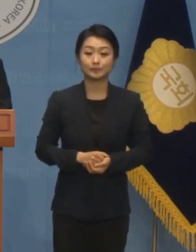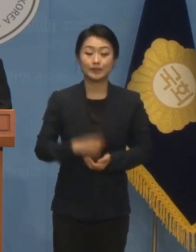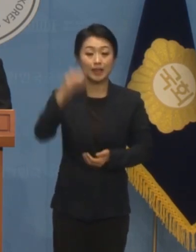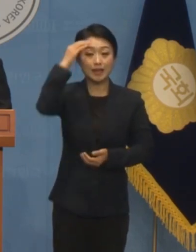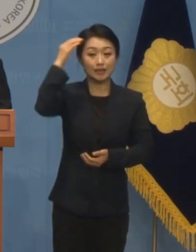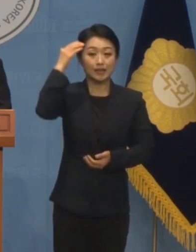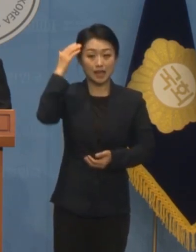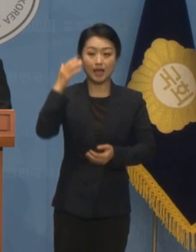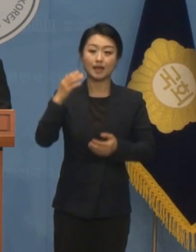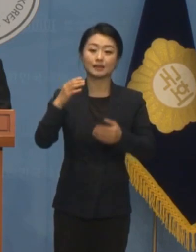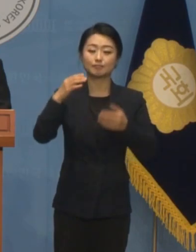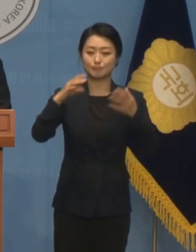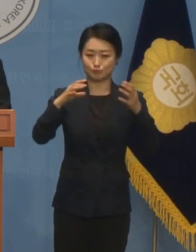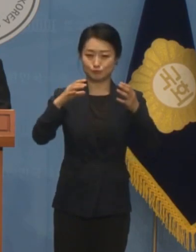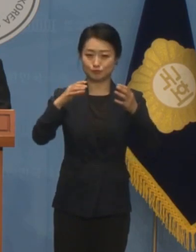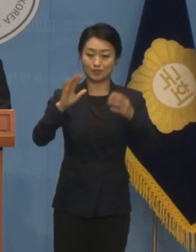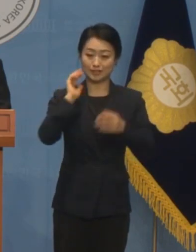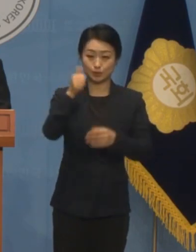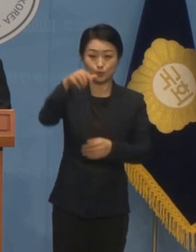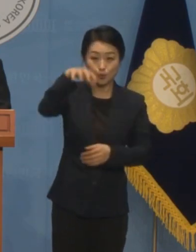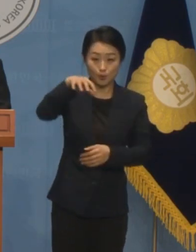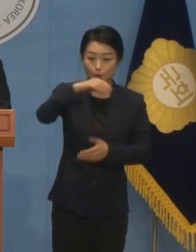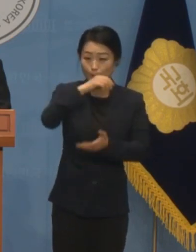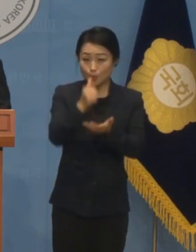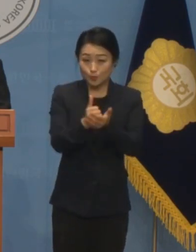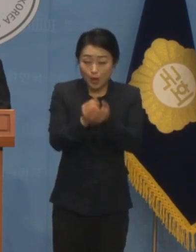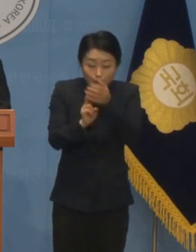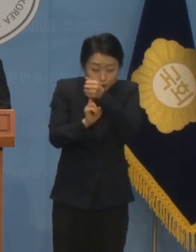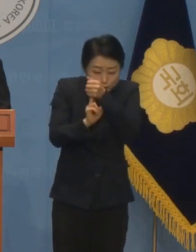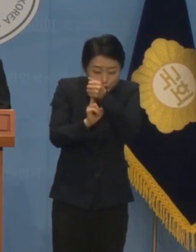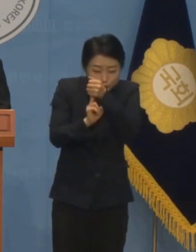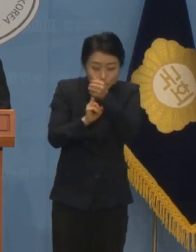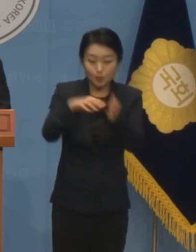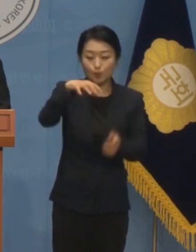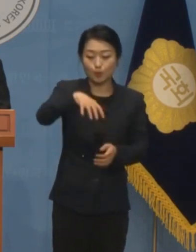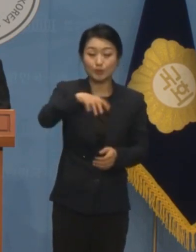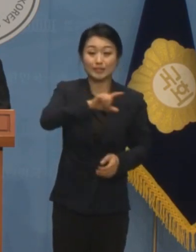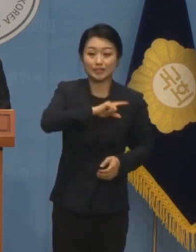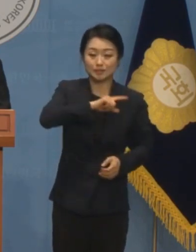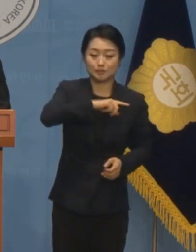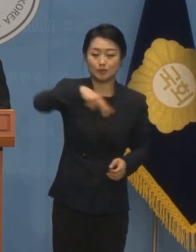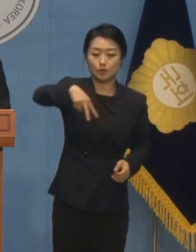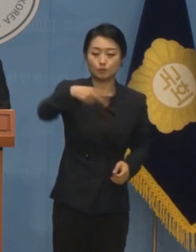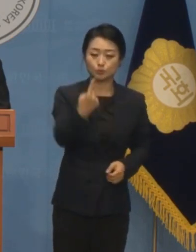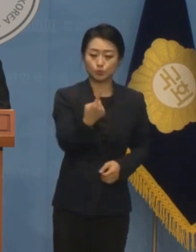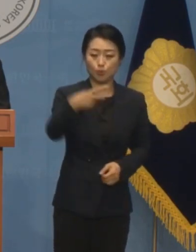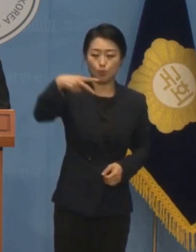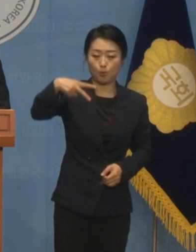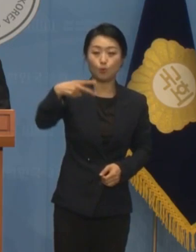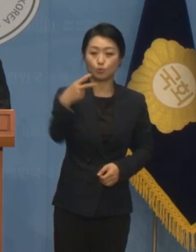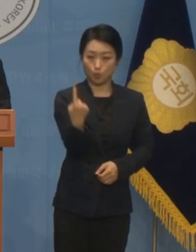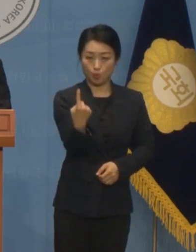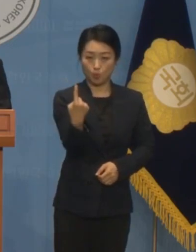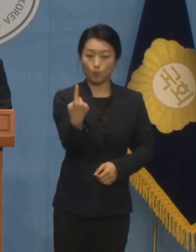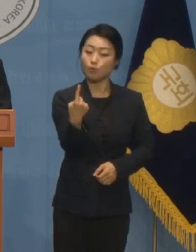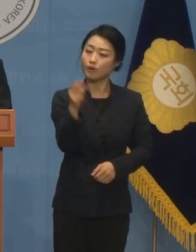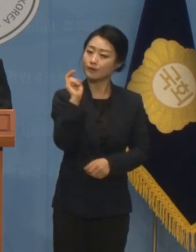대한민국의 대통령실이 범죄인들이 처벌을 피해 숨는 소도가 되어버린 것은 아닌지 심히 우려스럽습니다.